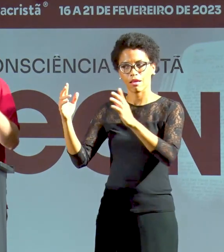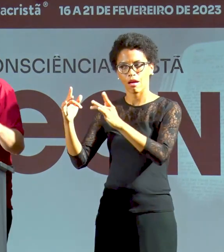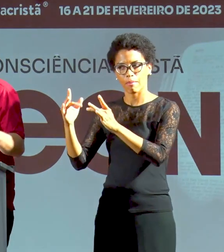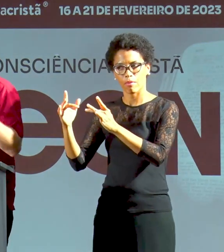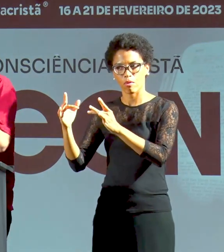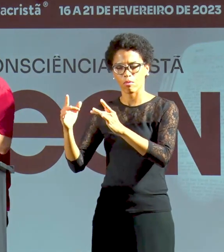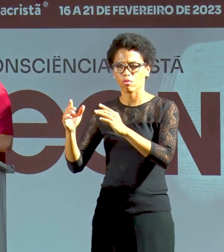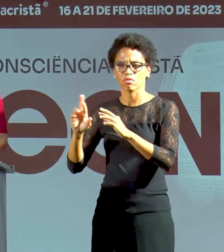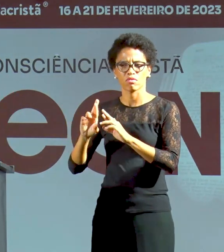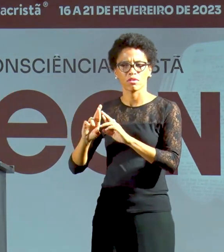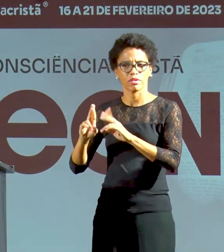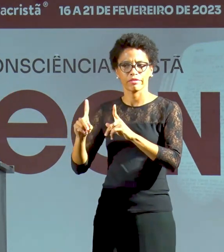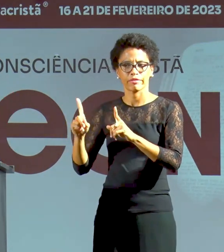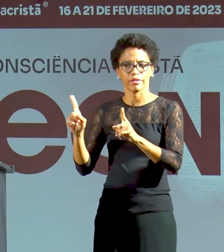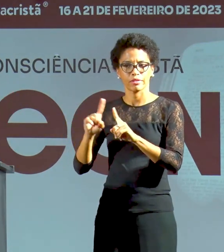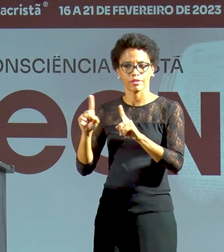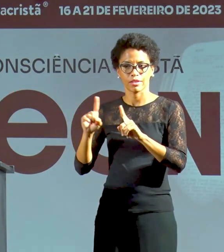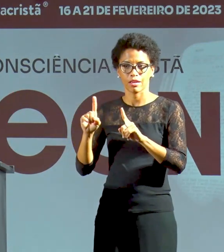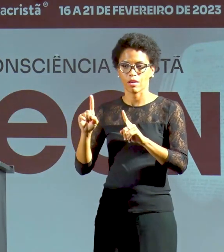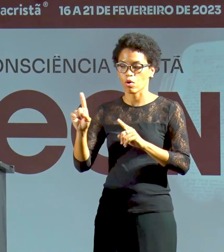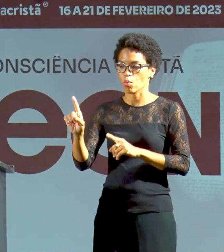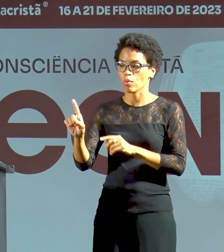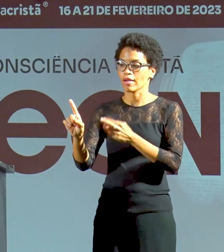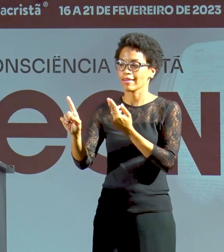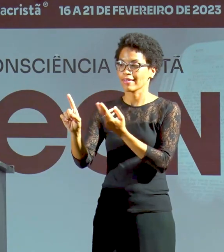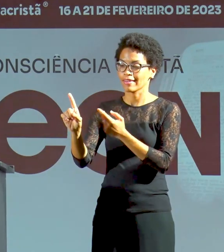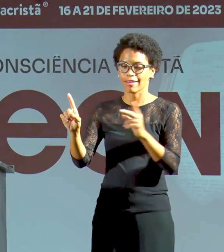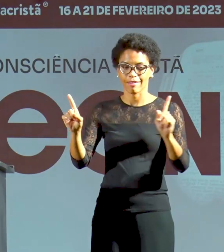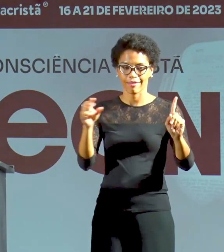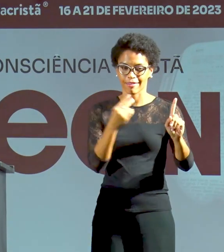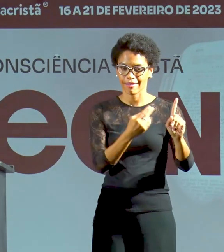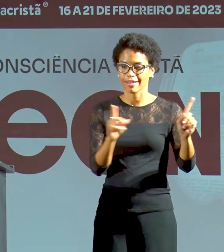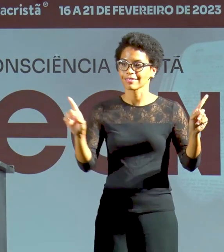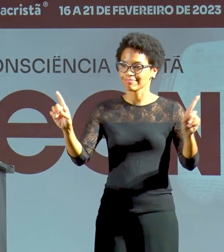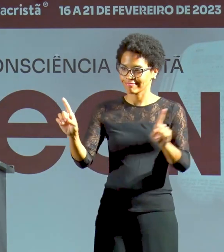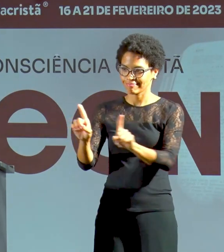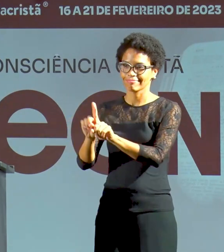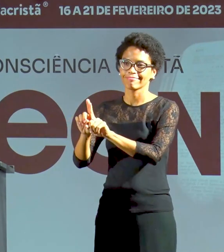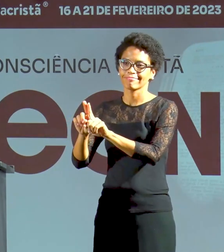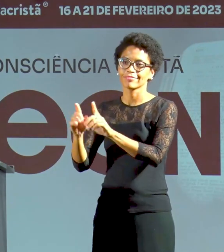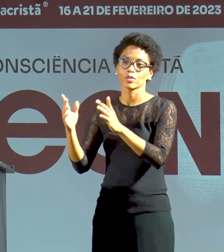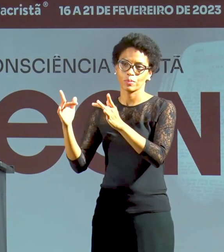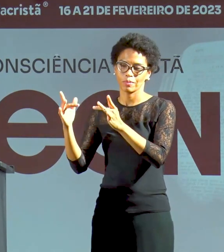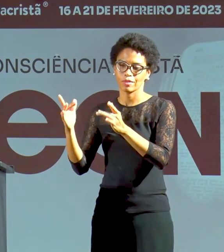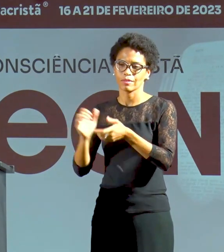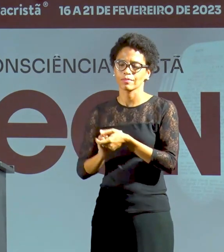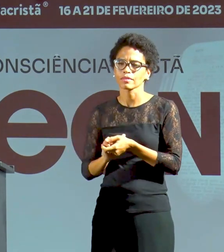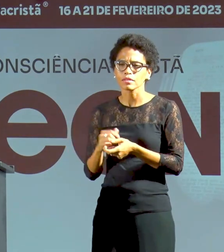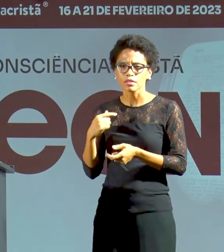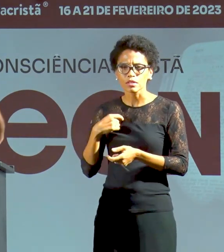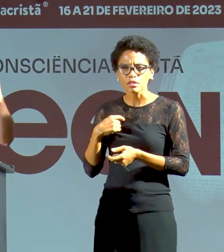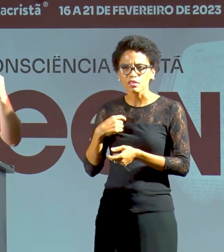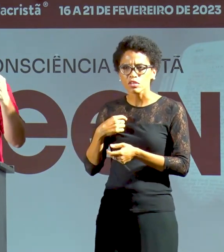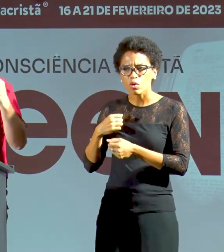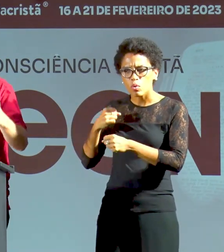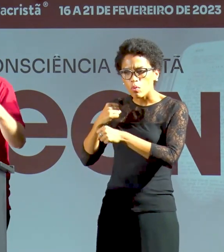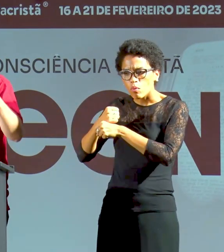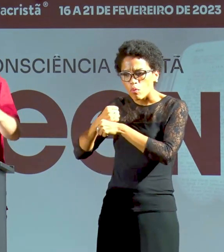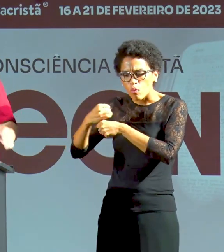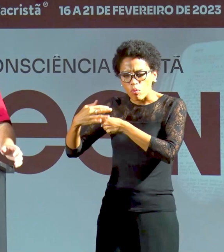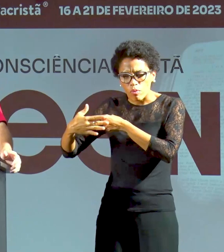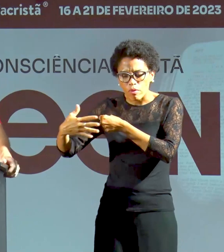atrai são os iguais que se atraem mas o tempo foi passando e eu percebi que eu estava enganado os opostos